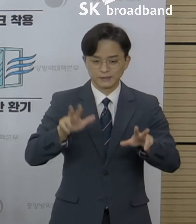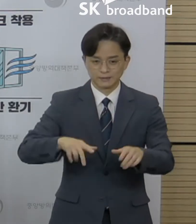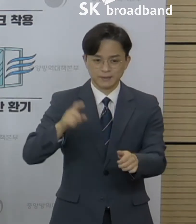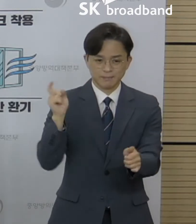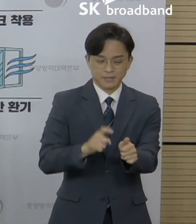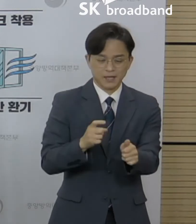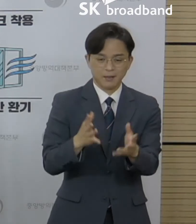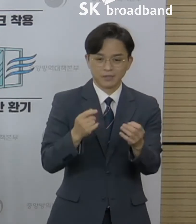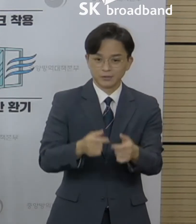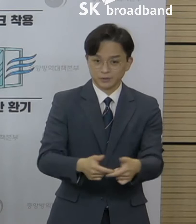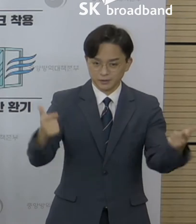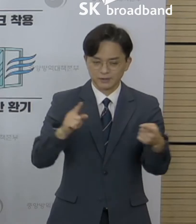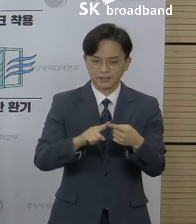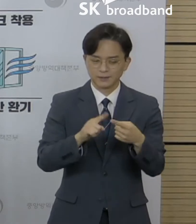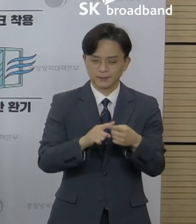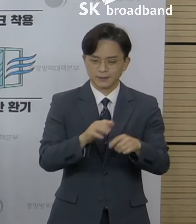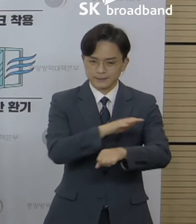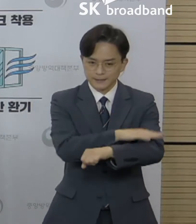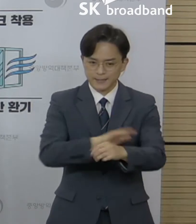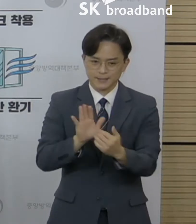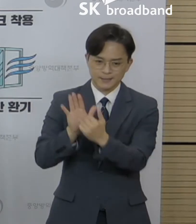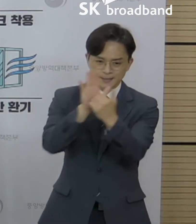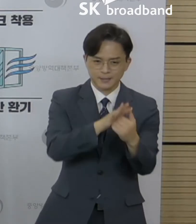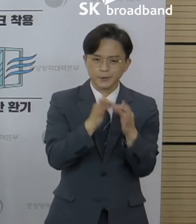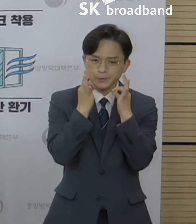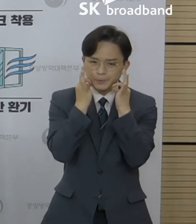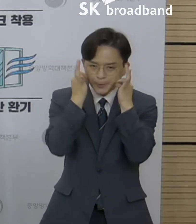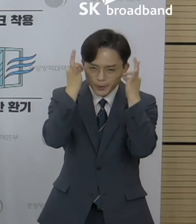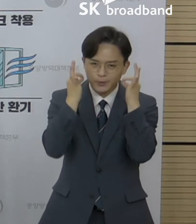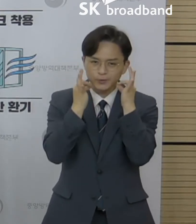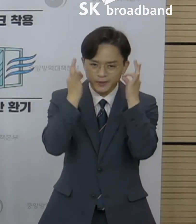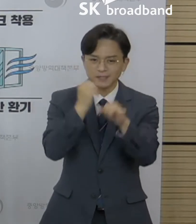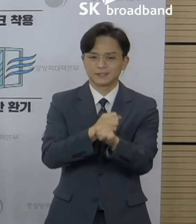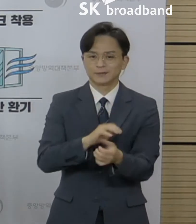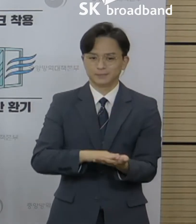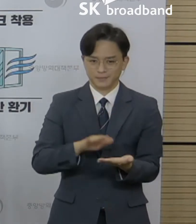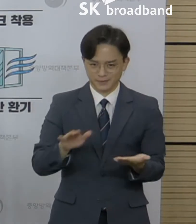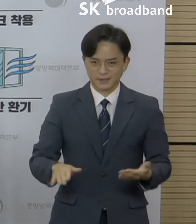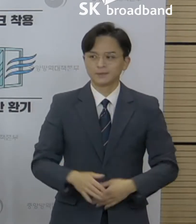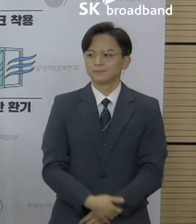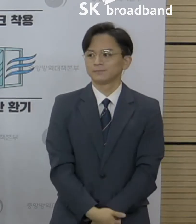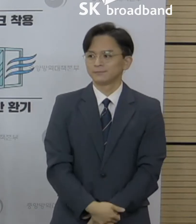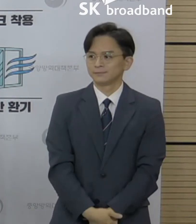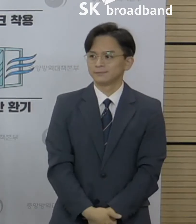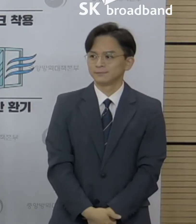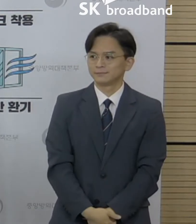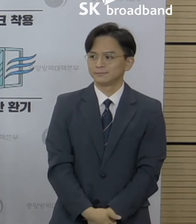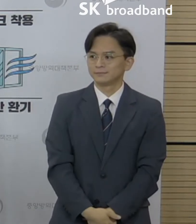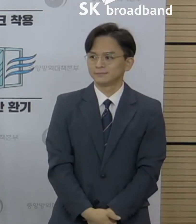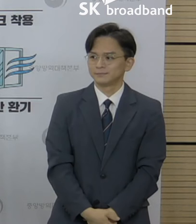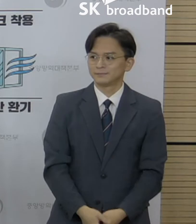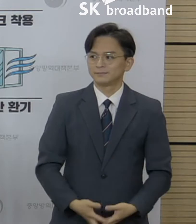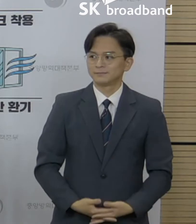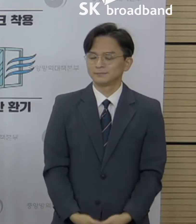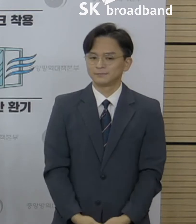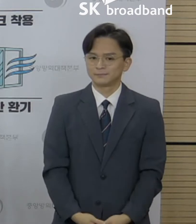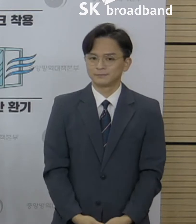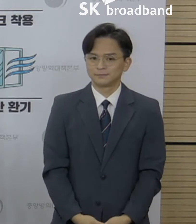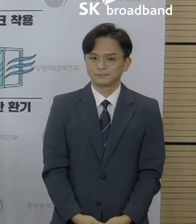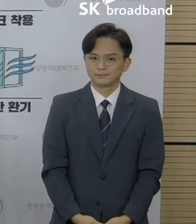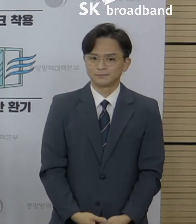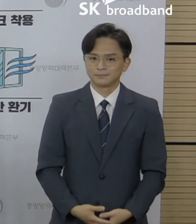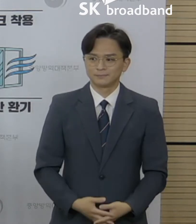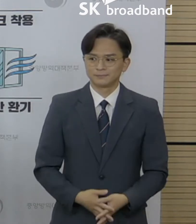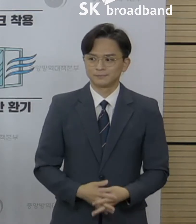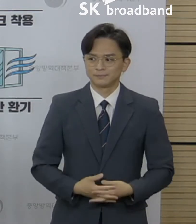대비하겠습니다. 이상입니다. 네, 그럼 지금부터 기자님들 질문에 답변 드리는 시간 갖겠습니다.